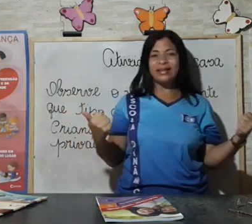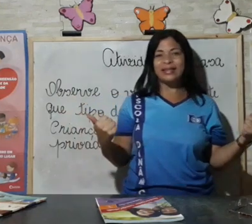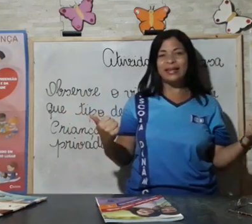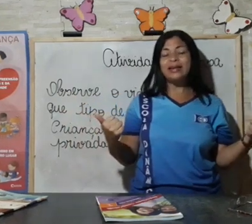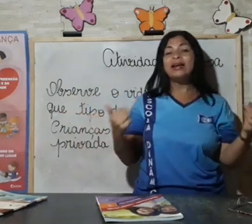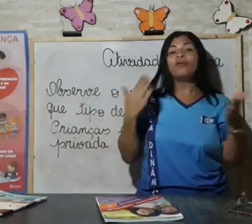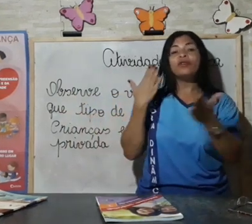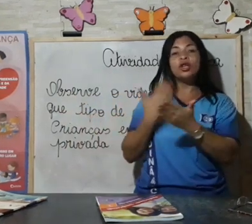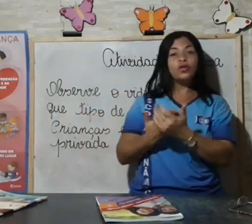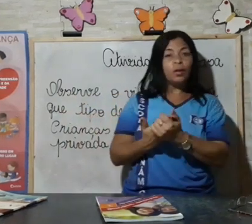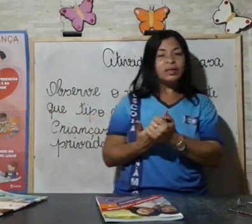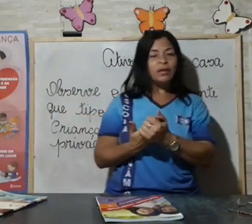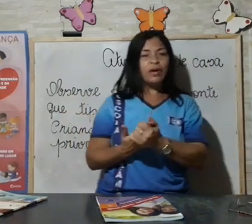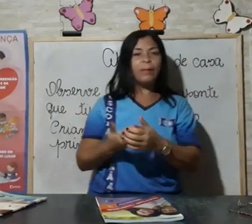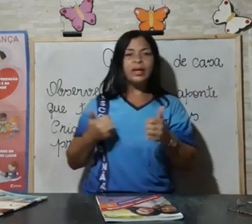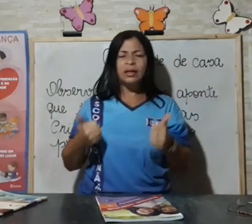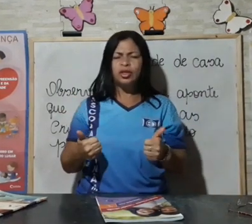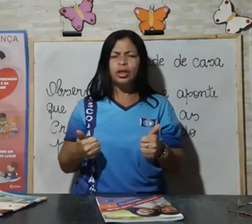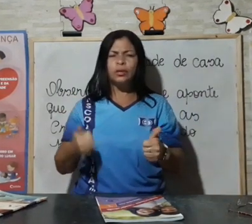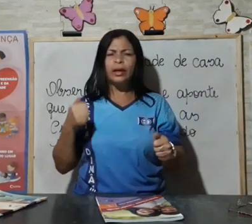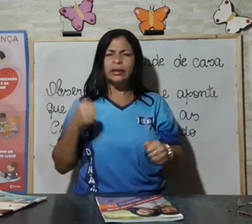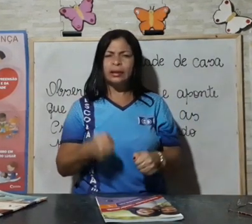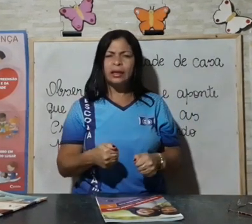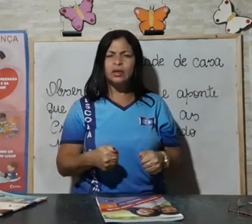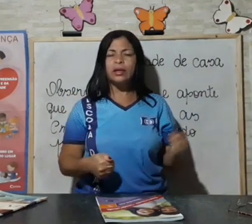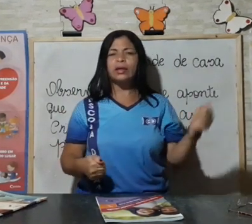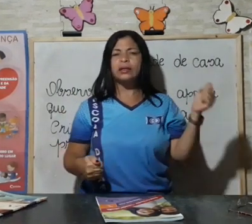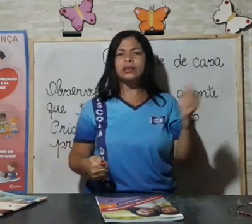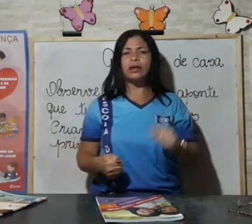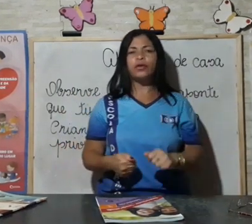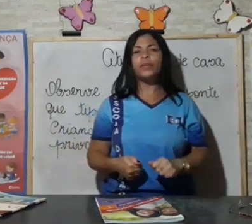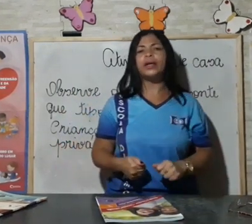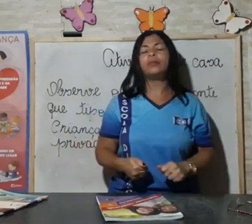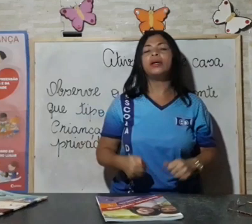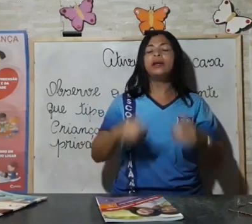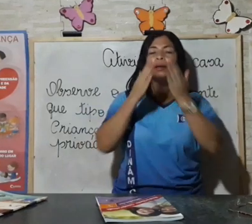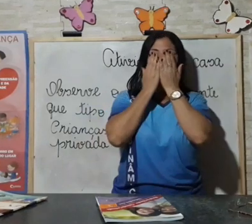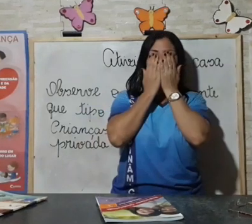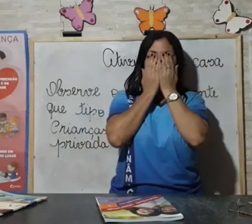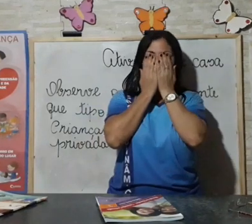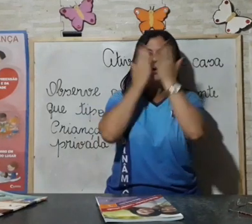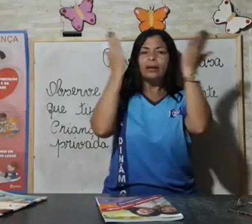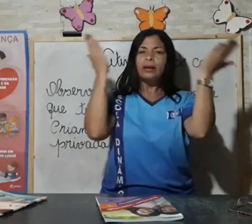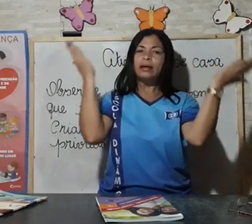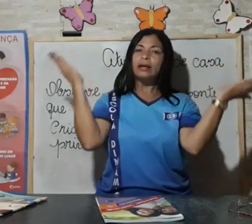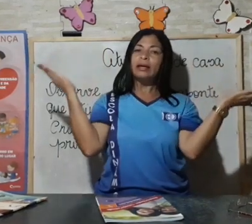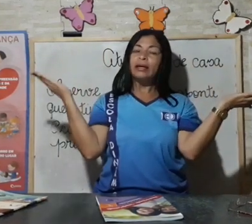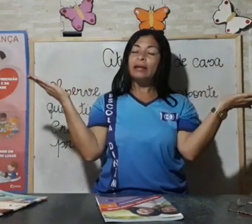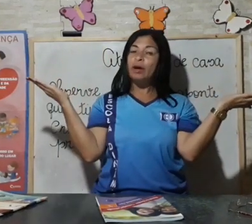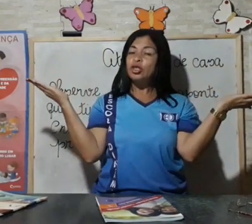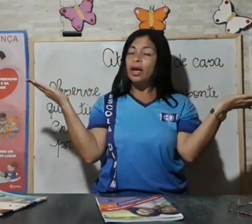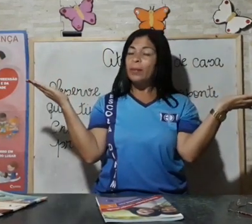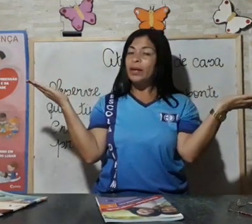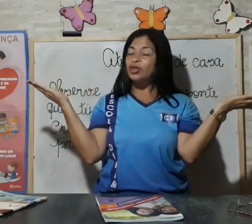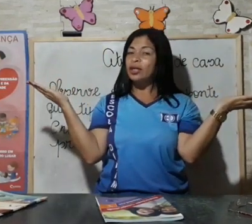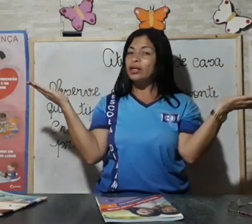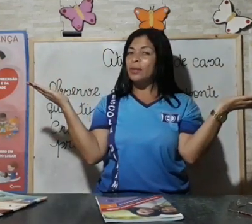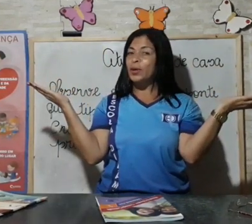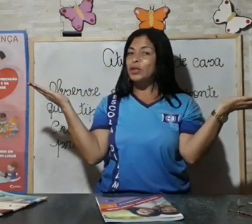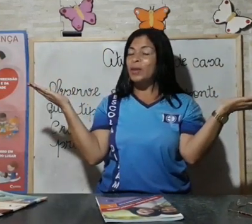fazer? Vocês vão observar bem direitinho, retratar isso aí, escrever para mim e mostrar para a Tiana na próxima